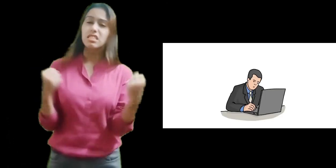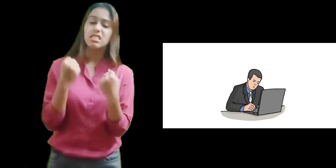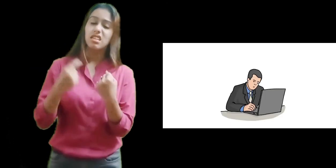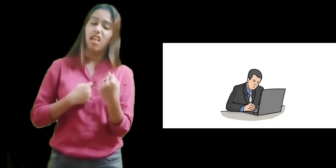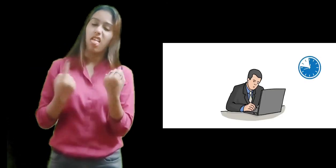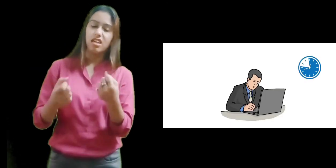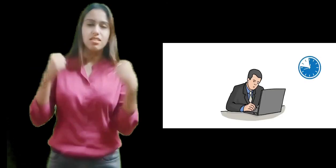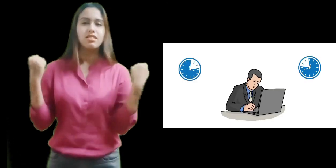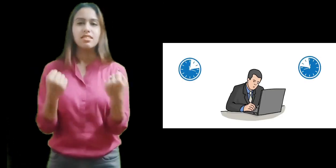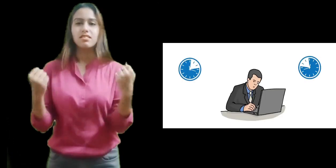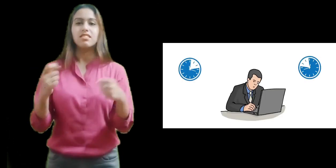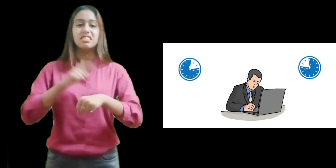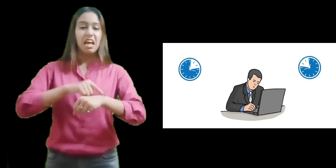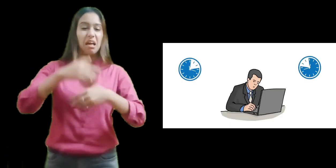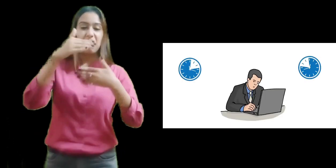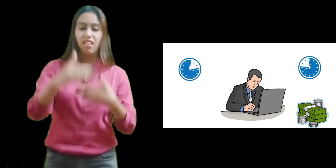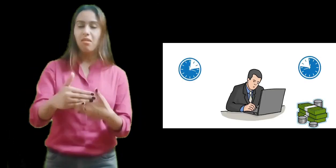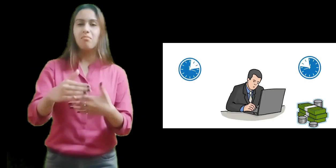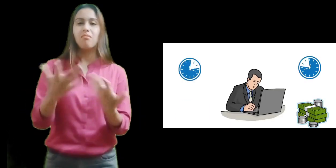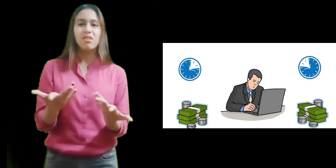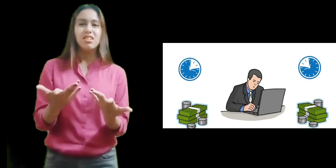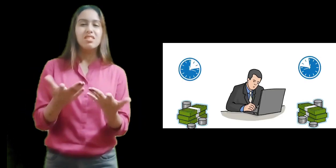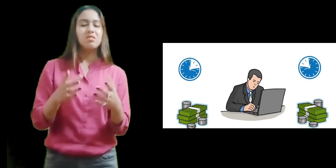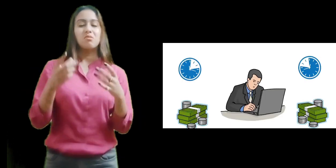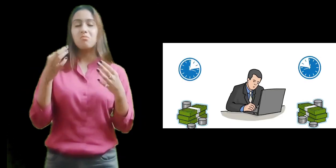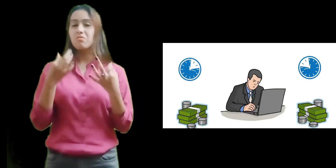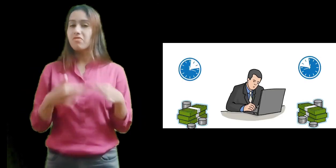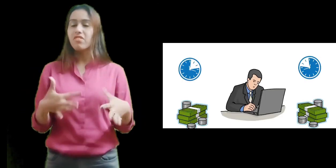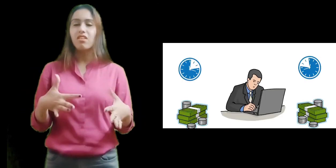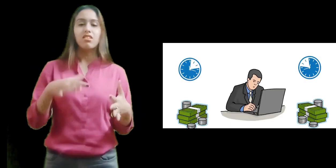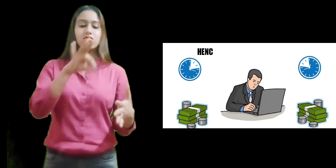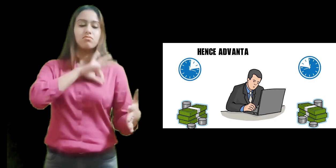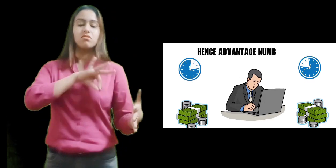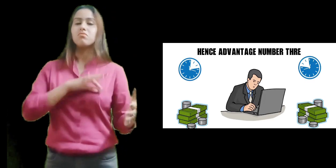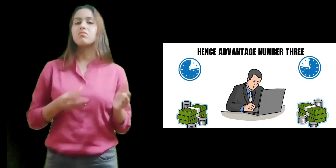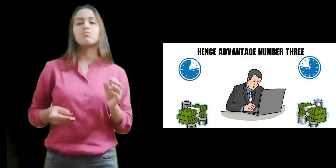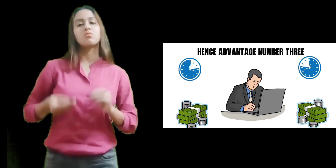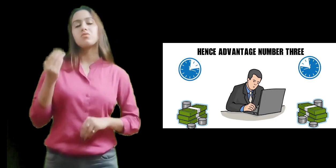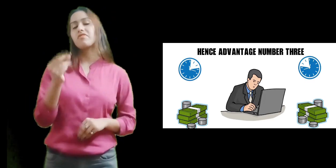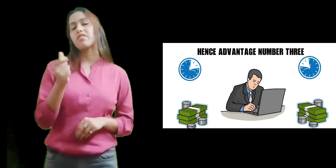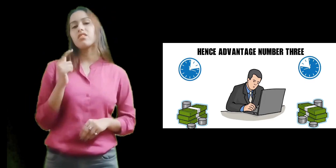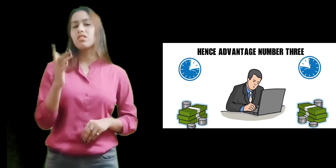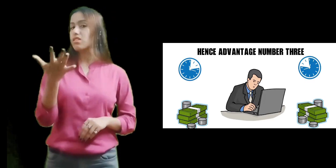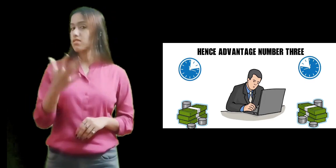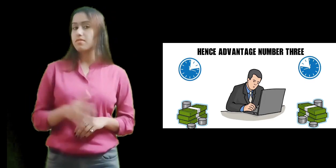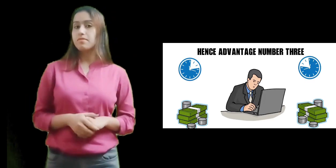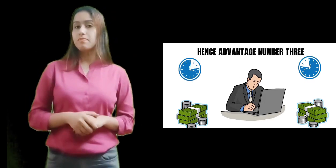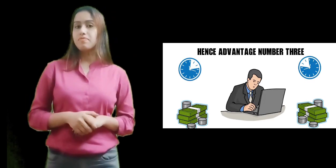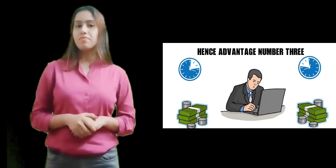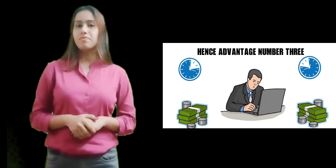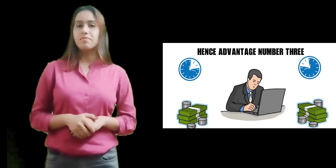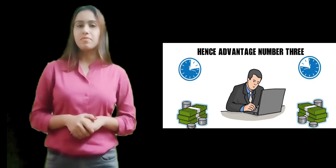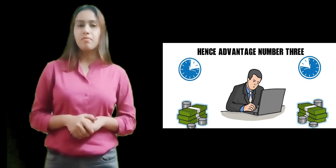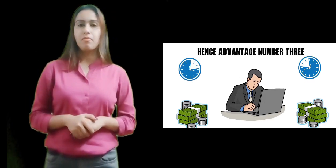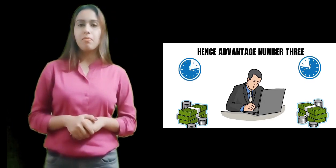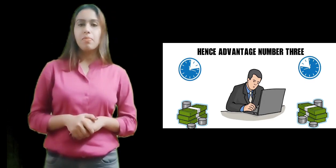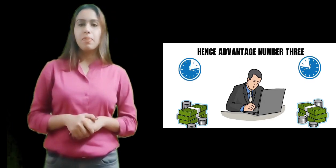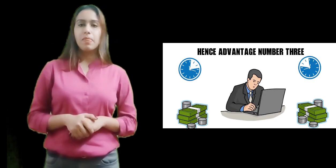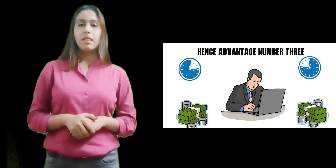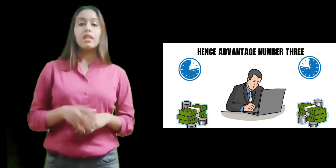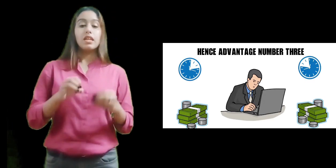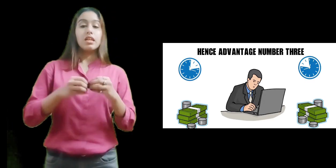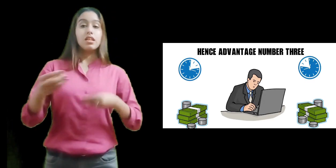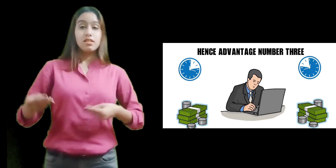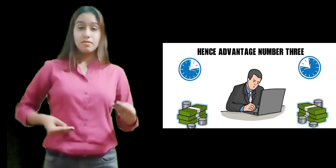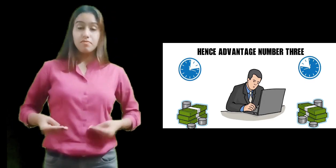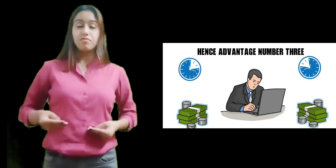आपके पास लिमिटेड टाइम है, इसलिए आप बहुत ज्यादा इनकम बहुत फास्ट नहीं कमा सकते। इसीलिए थर्ड एडवांटेज यही है कि बिजनेस में आपके पास बहुत लेवरेज होता